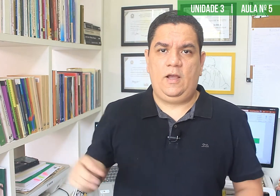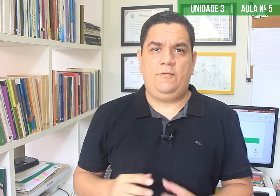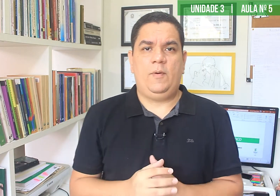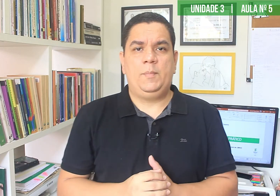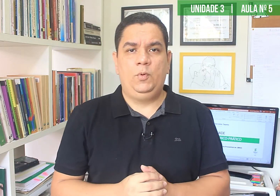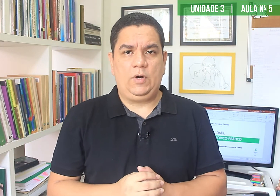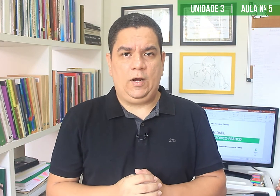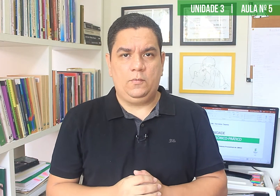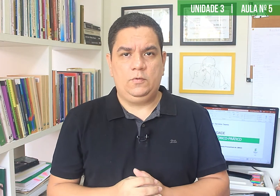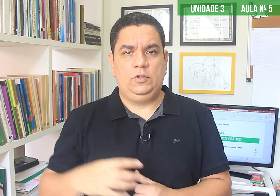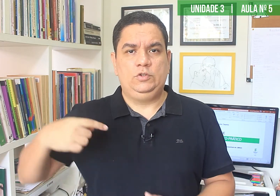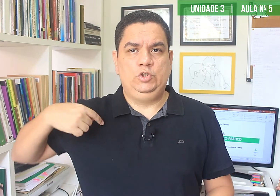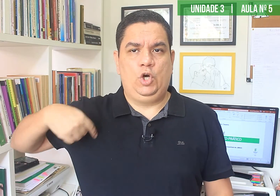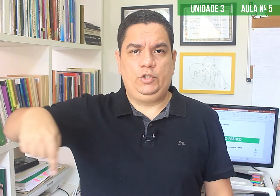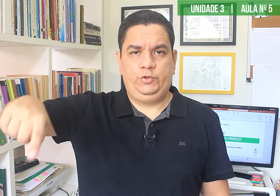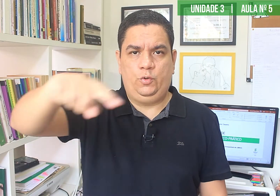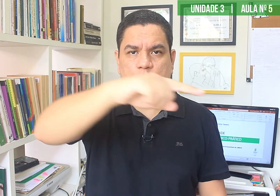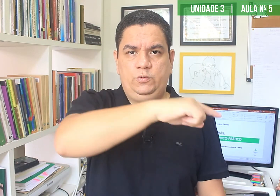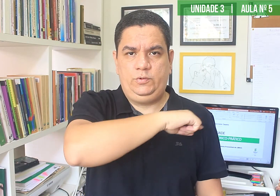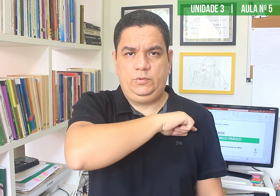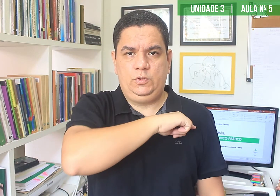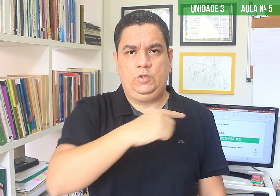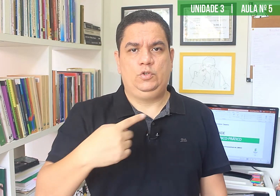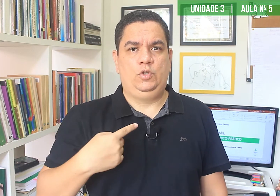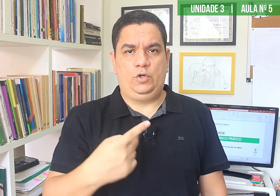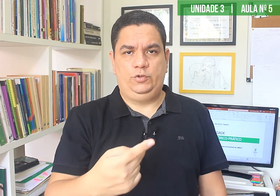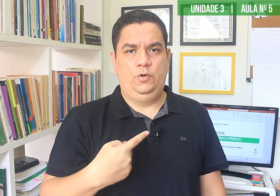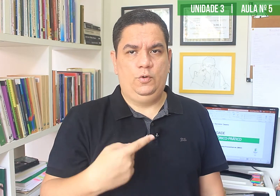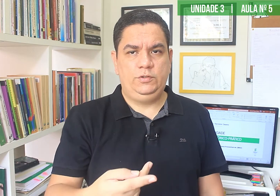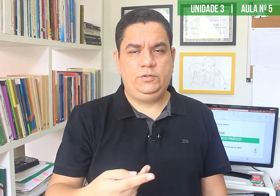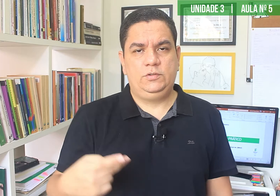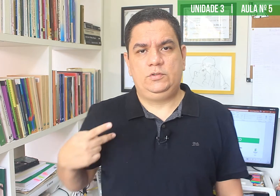forma plural, nós todos, nós dois,